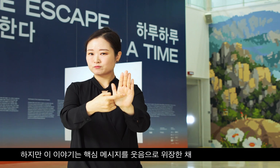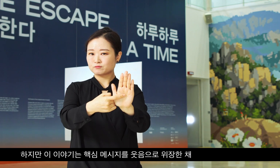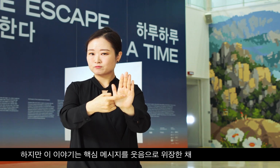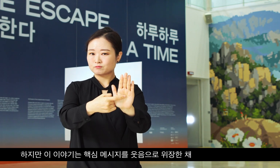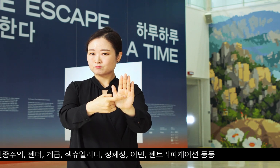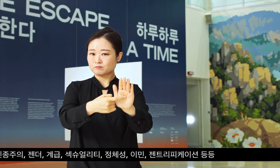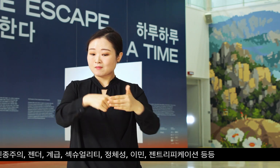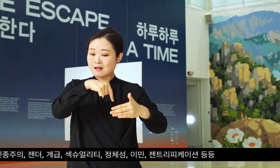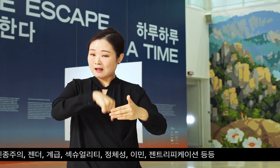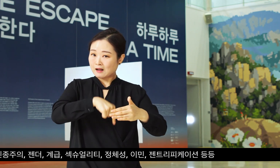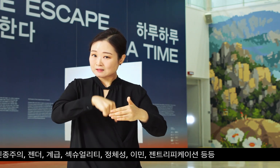인종주의,